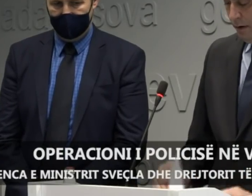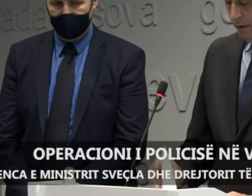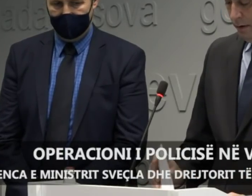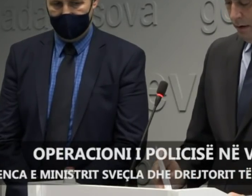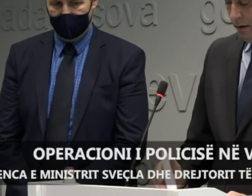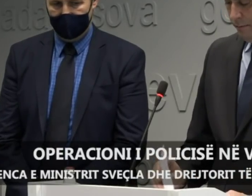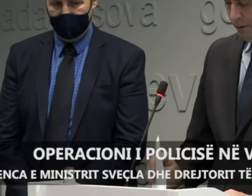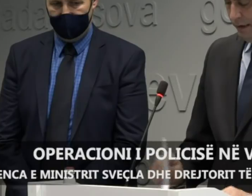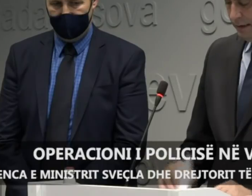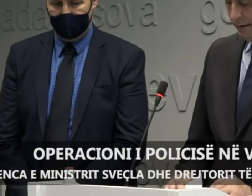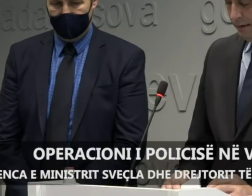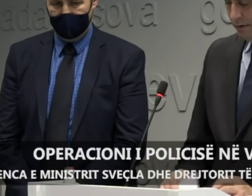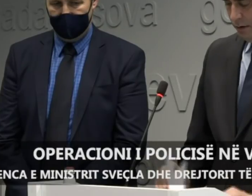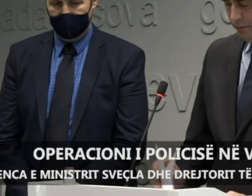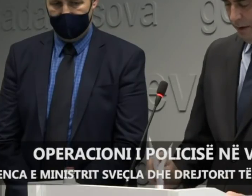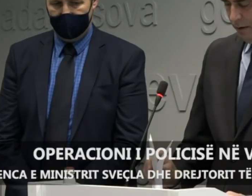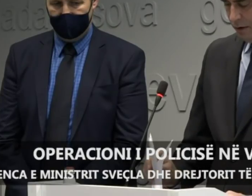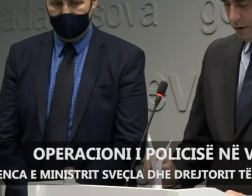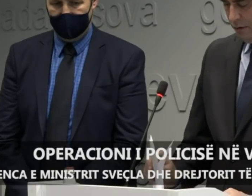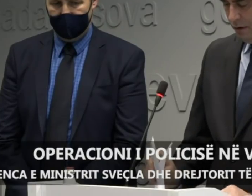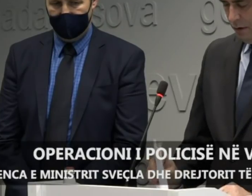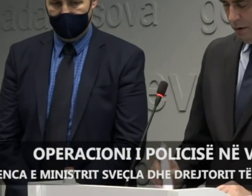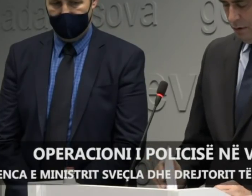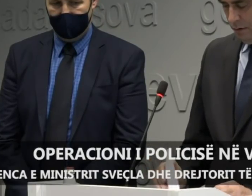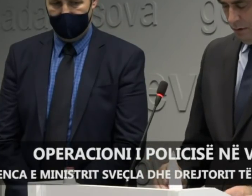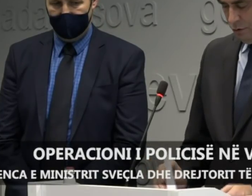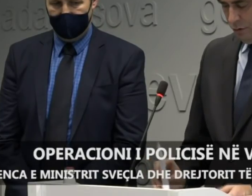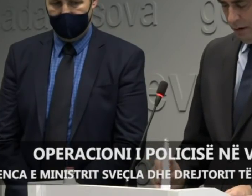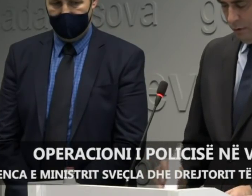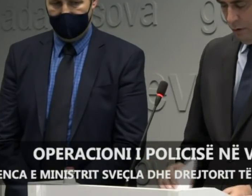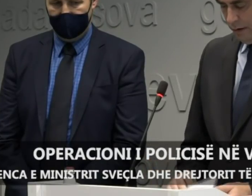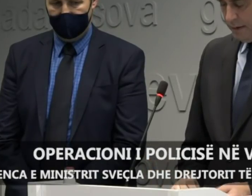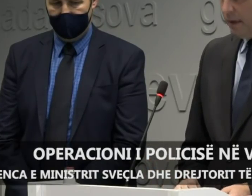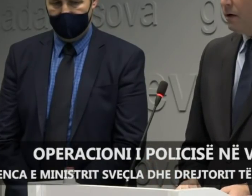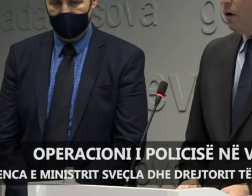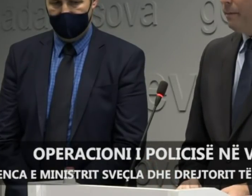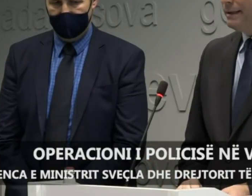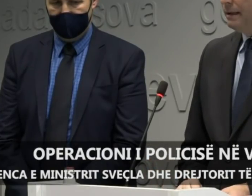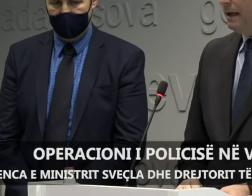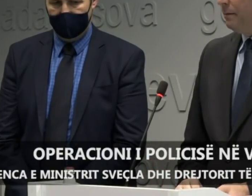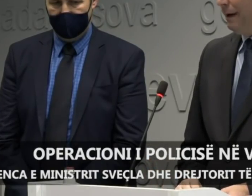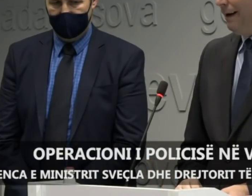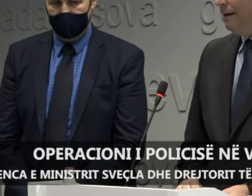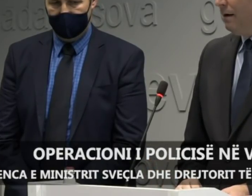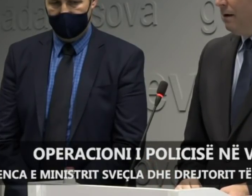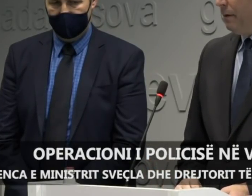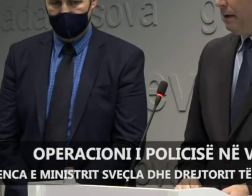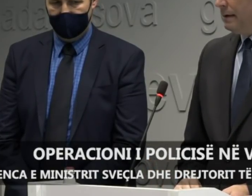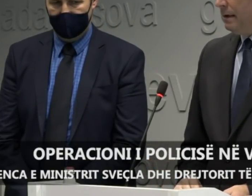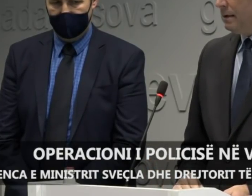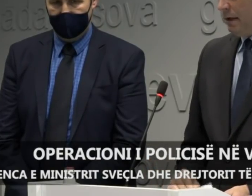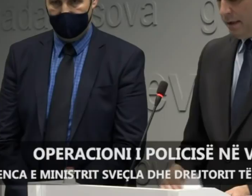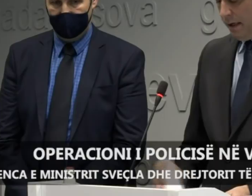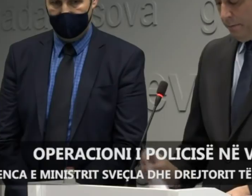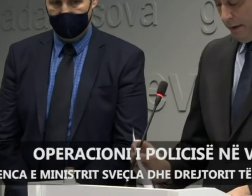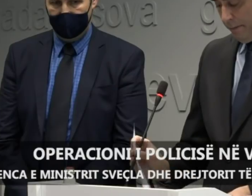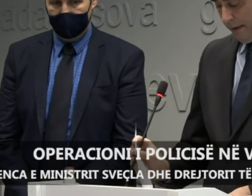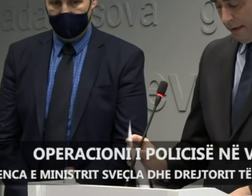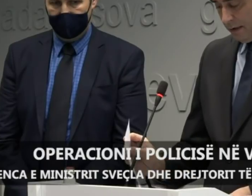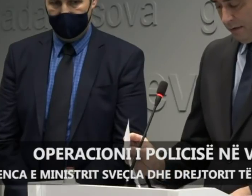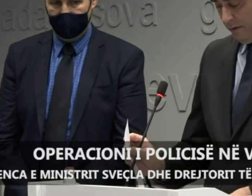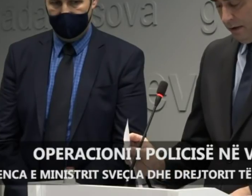lënduar në protestat e sotme është një qytetar i cili ka precedent penal, përkatësisht ka